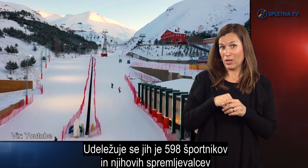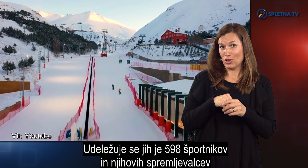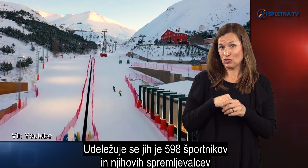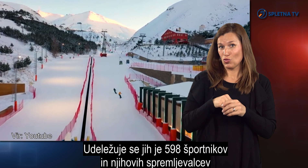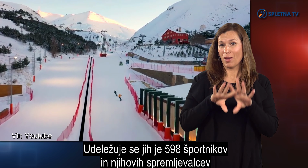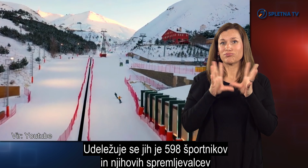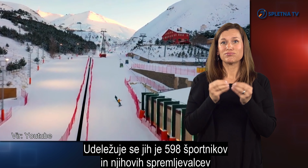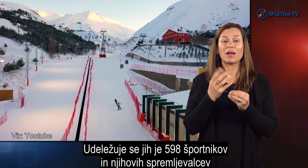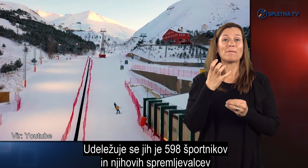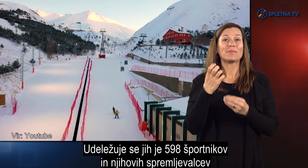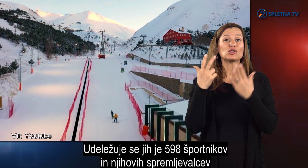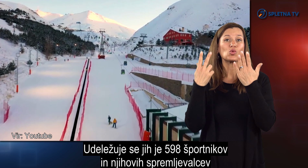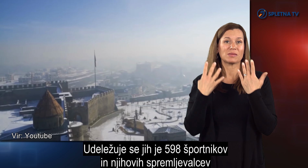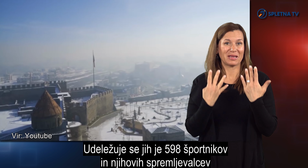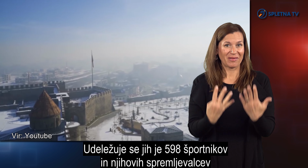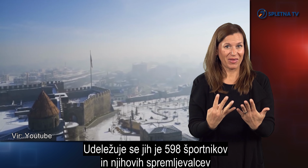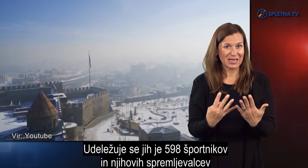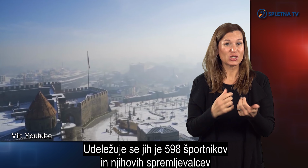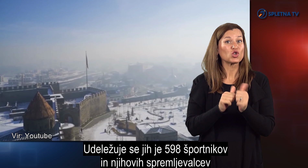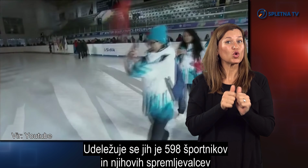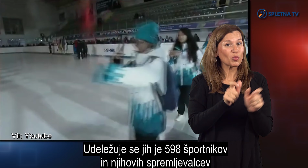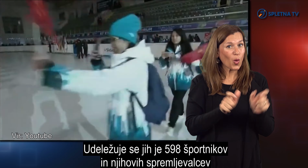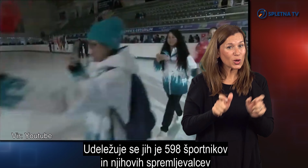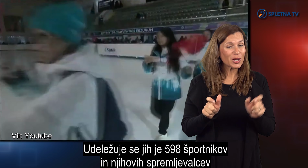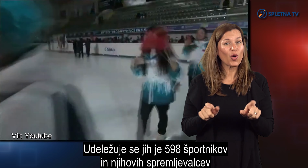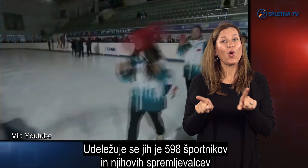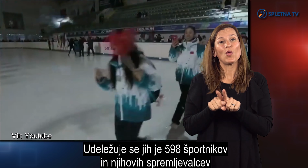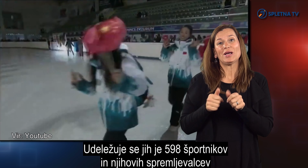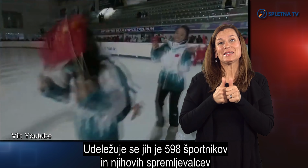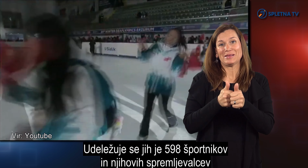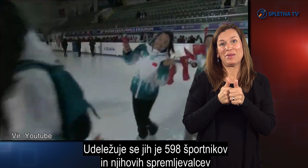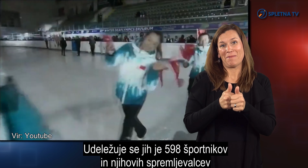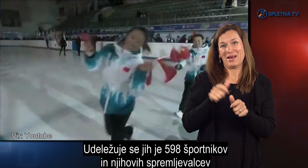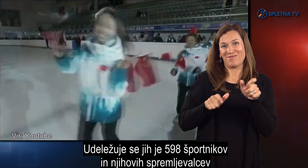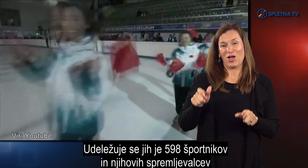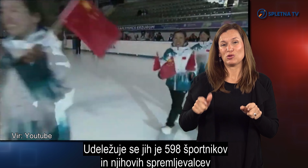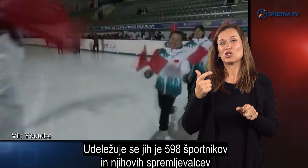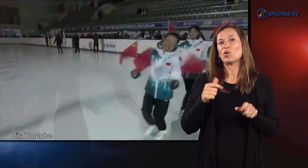Udeležuje se jih 598 športnikov in njihovih spremljevalcev iz 36 držav sveta.